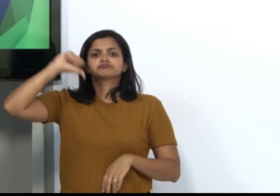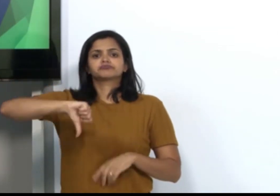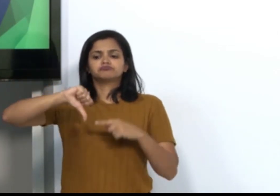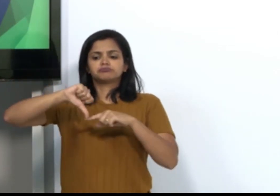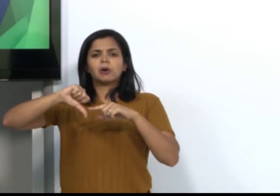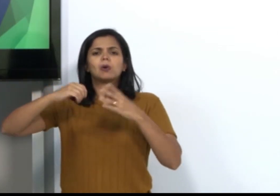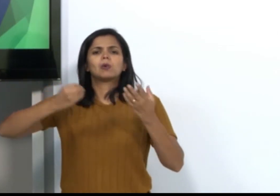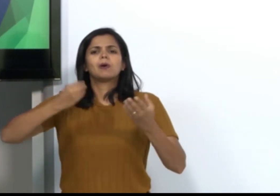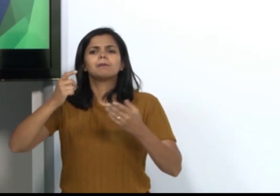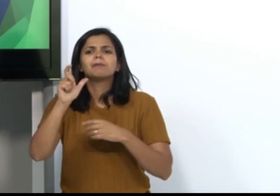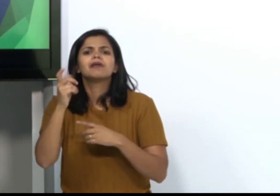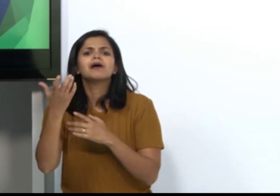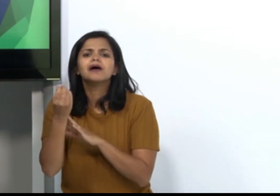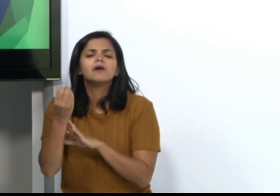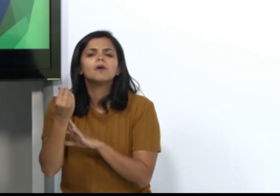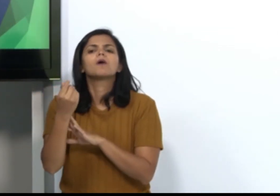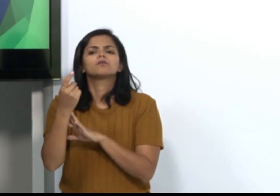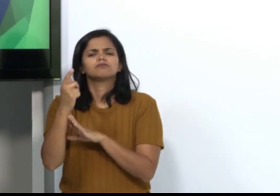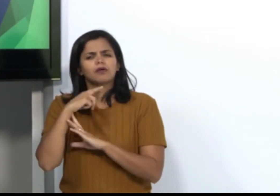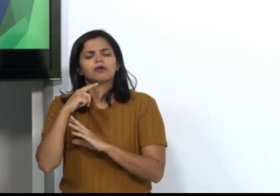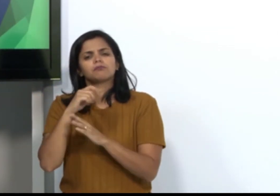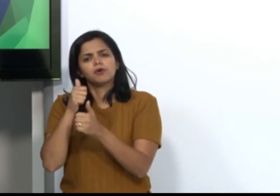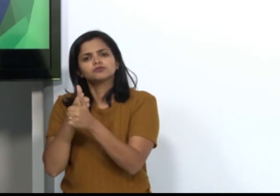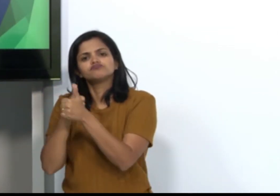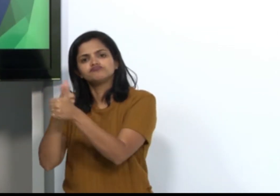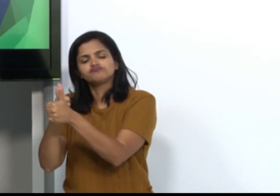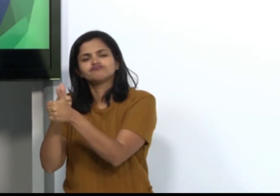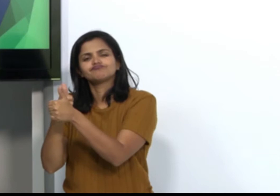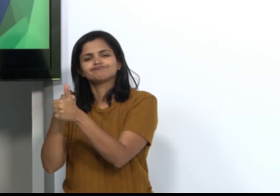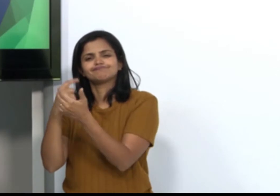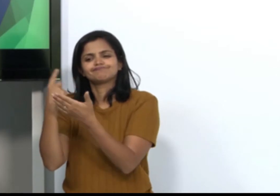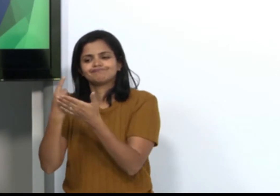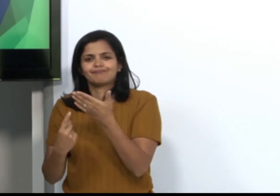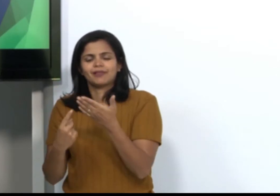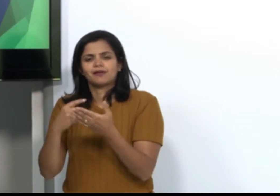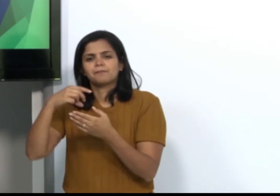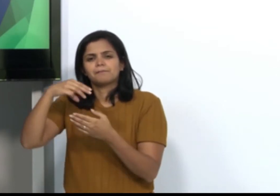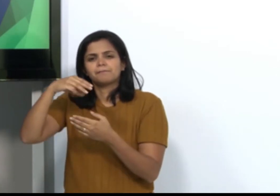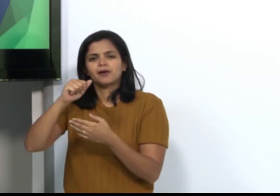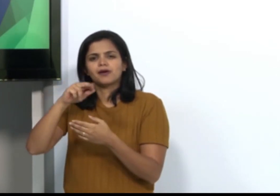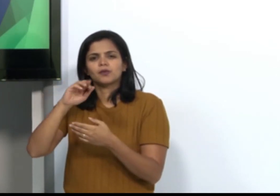a pontuação. Então, veja, como colocar este sinal?